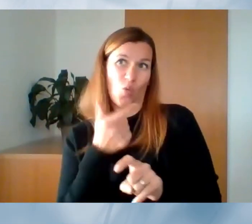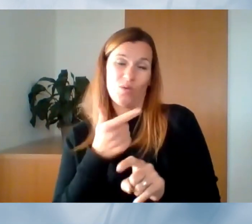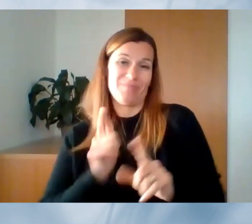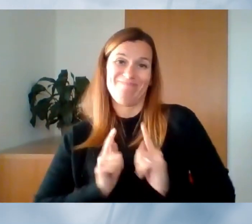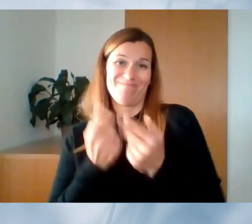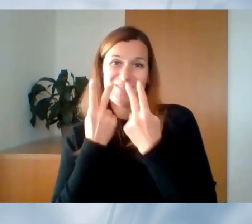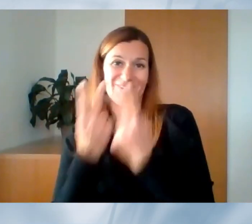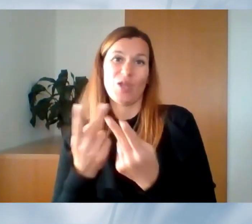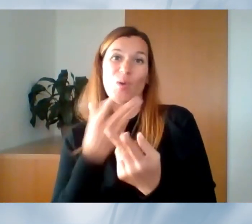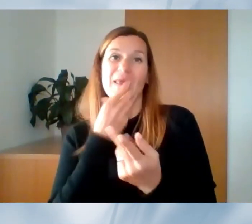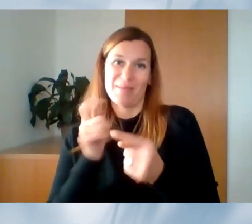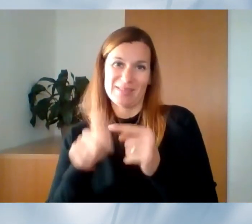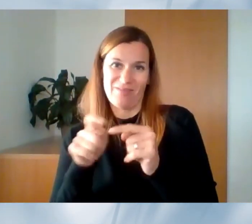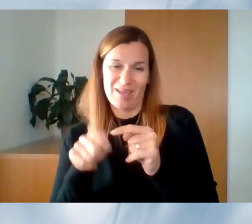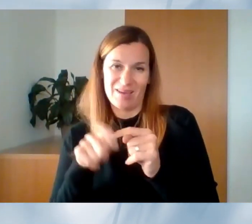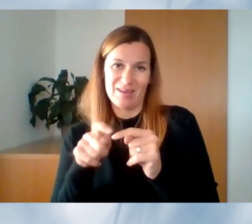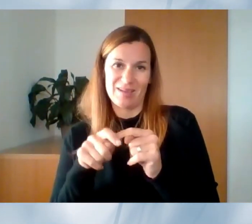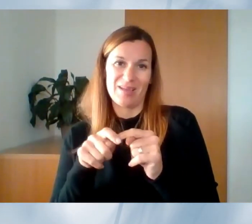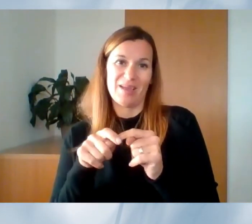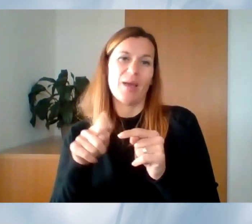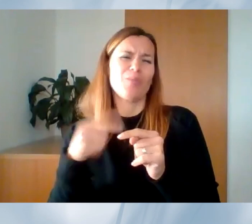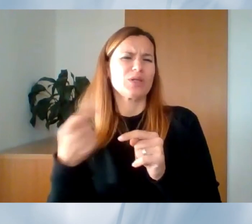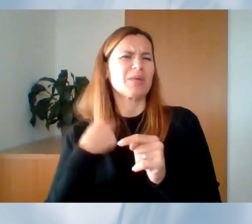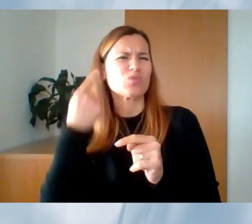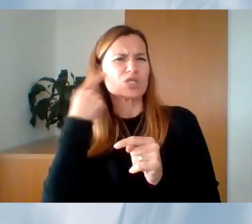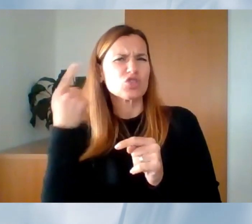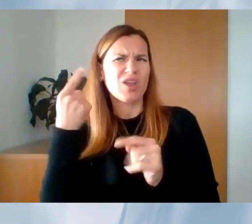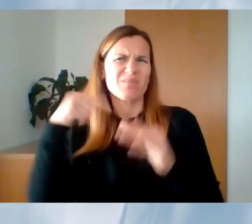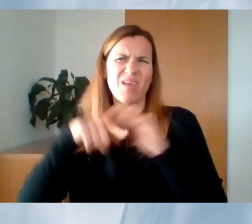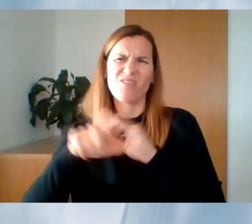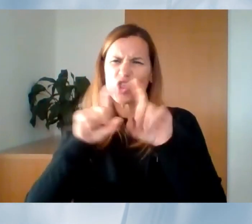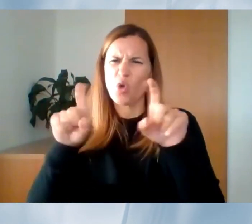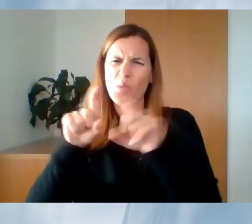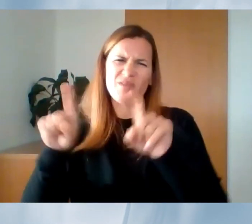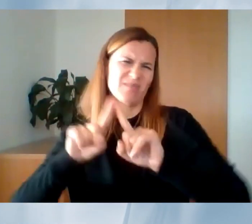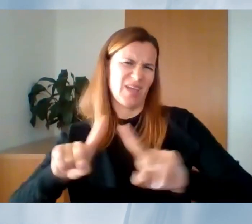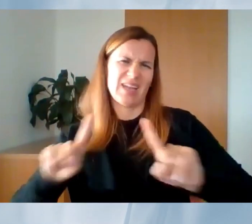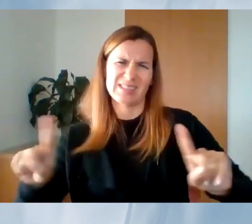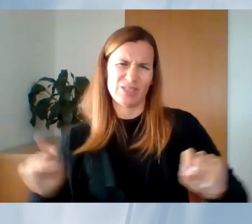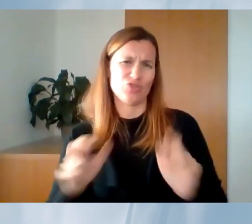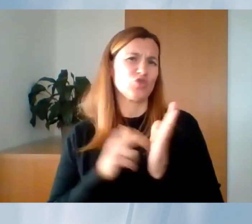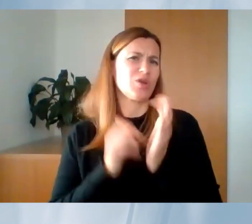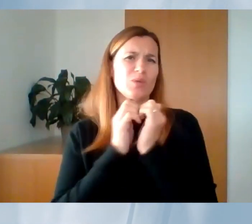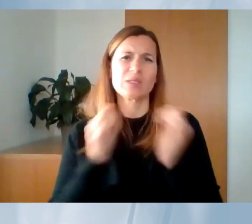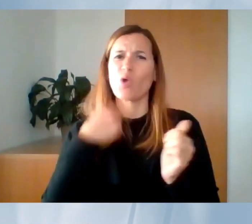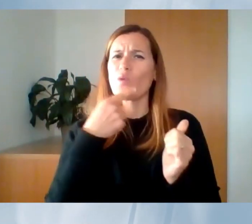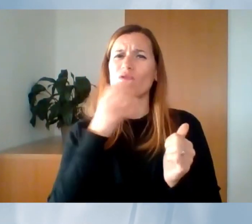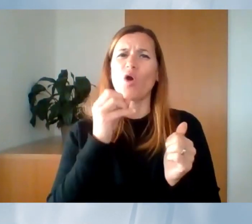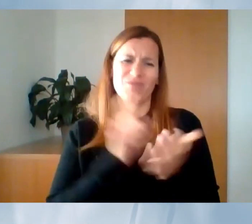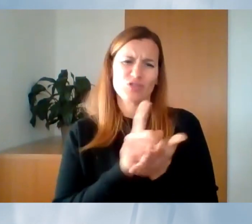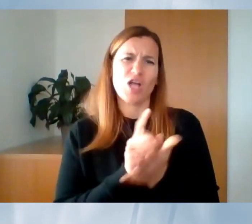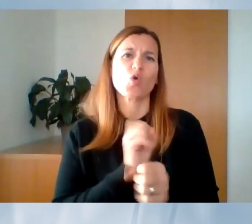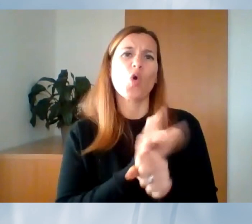lepih stvari doživeli, potem smo pa slišali, glejte, v domovih je vse sorte, ob covidu